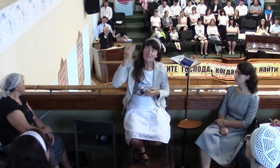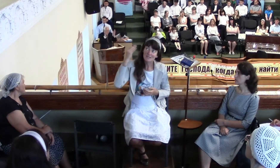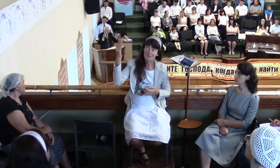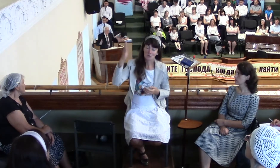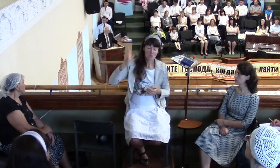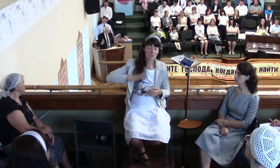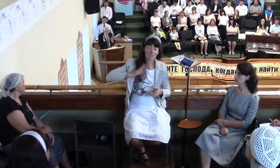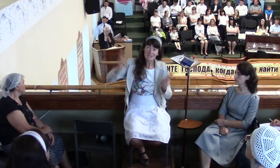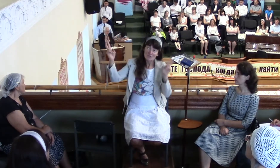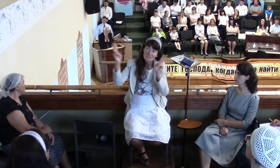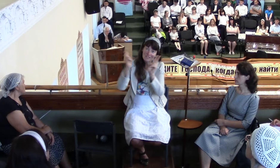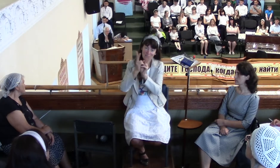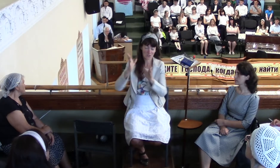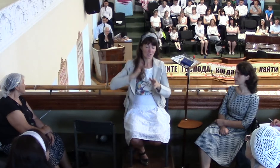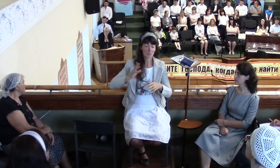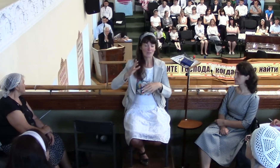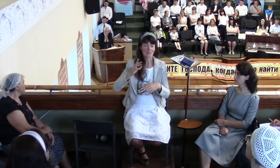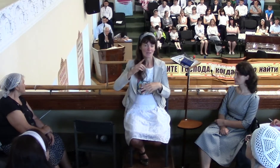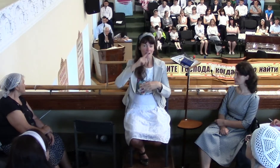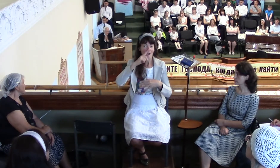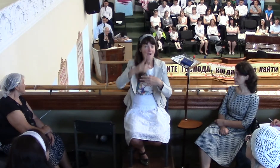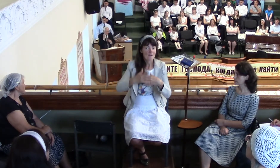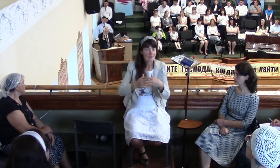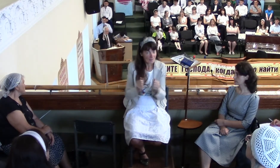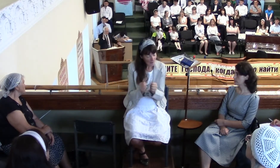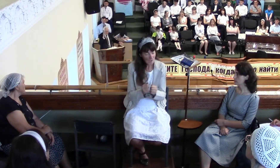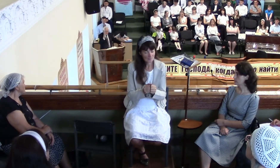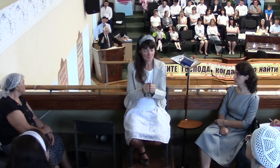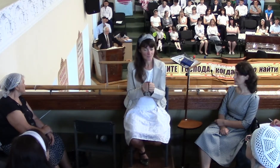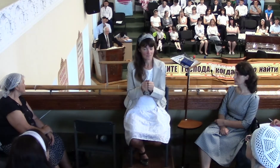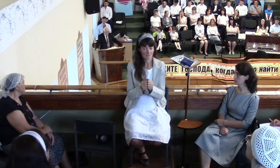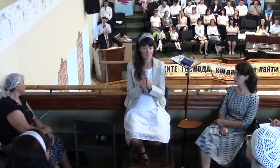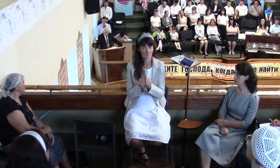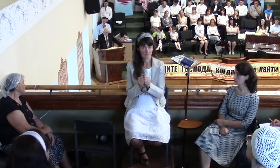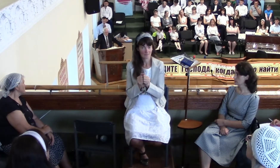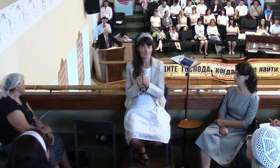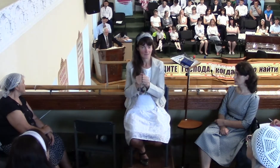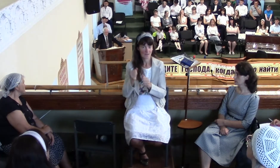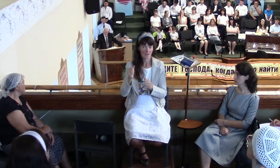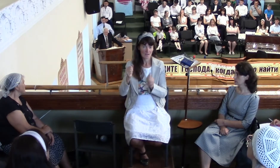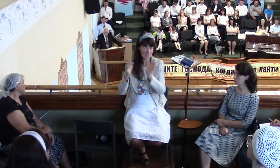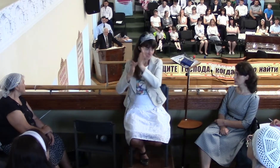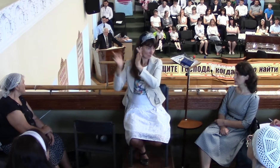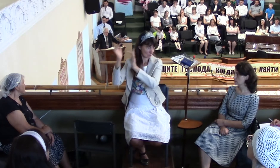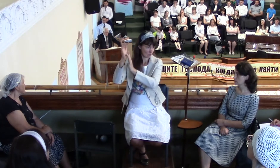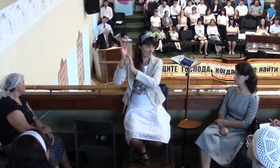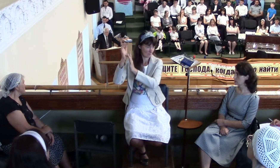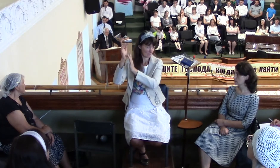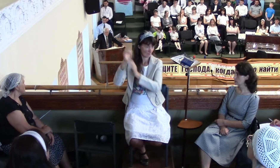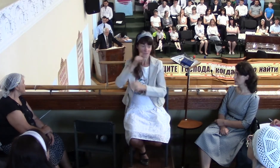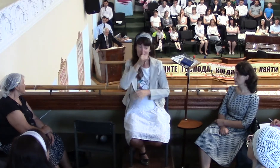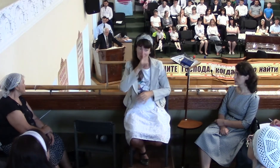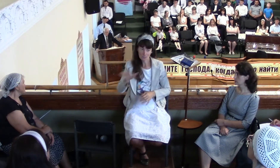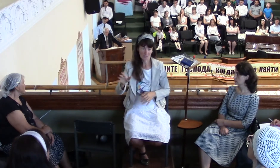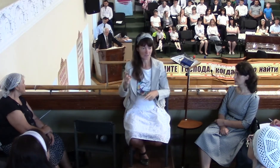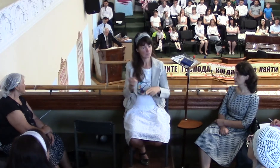встречи на небесах и быть рядом с Анцем, там, на брате. Никогда бы не смогли, если бы не